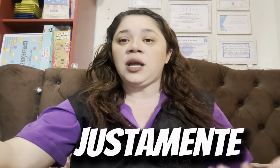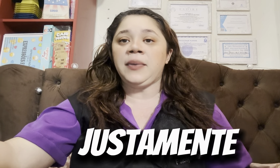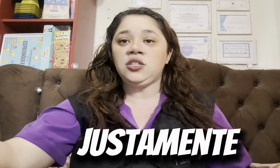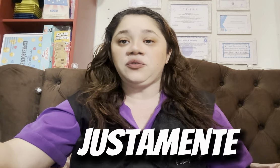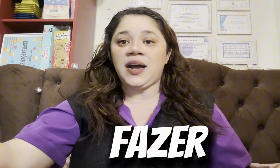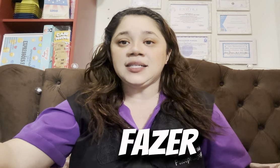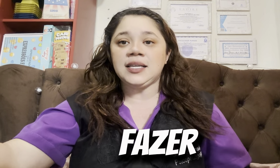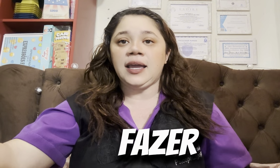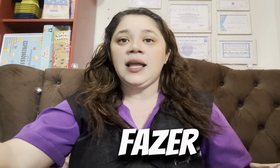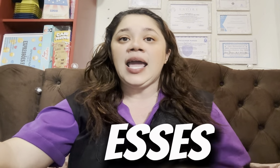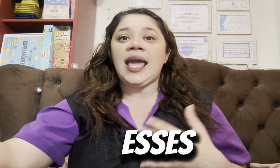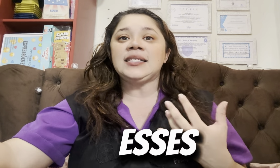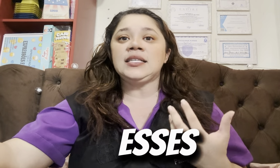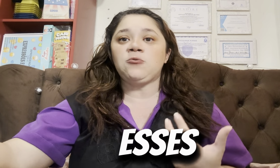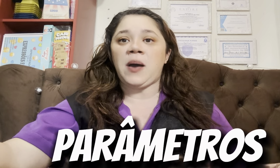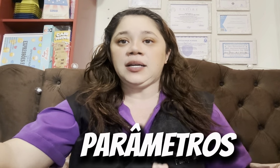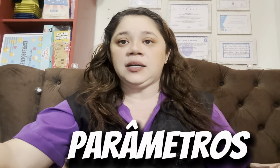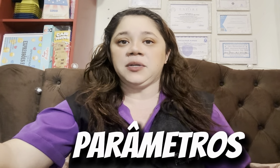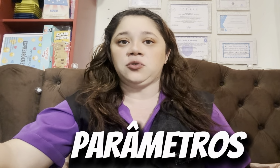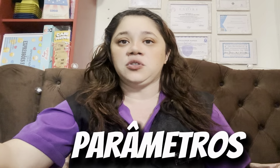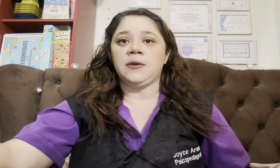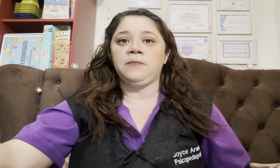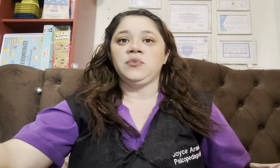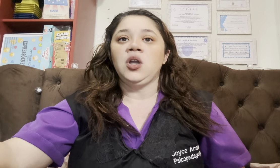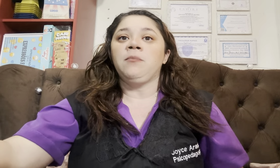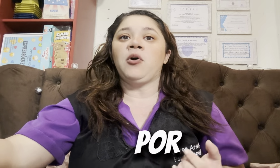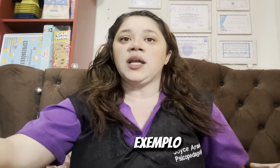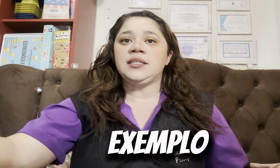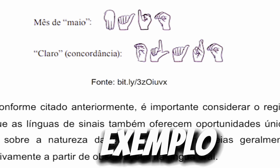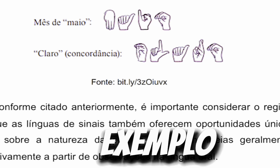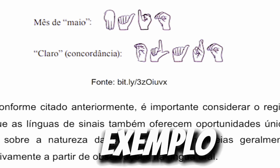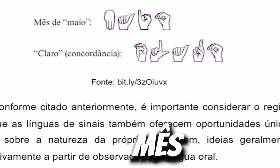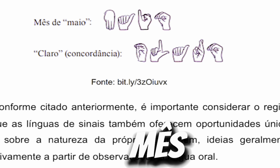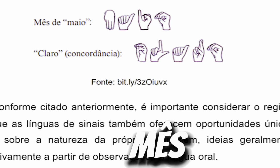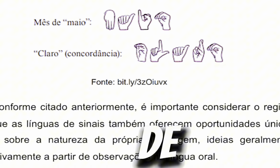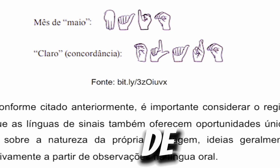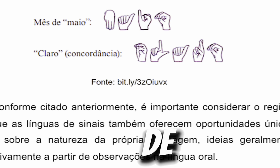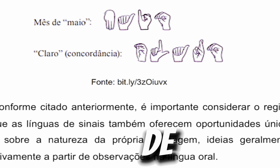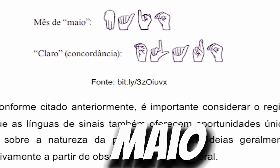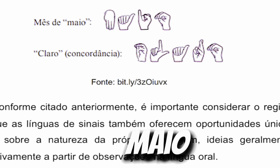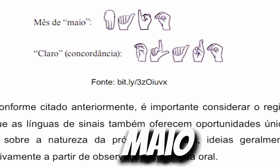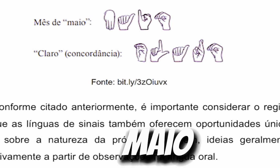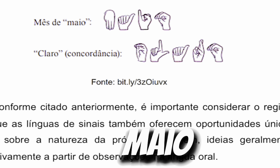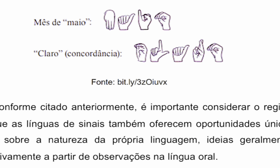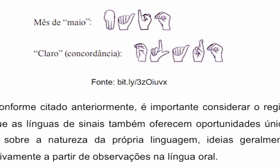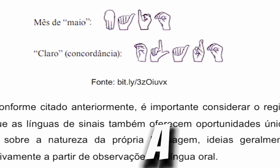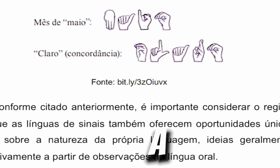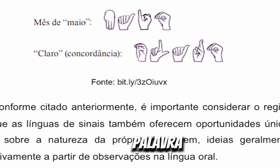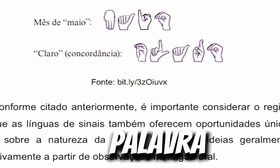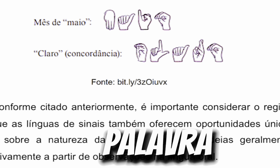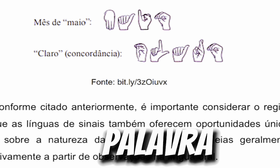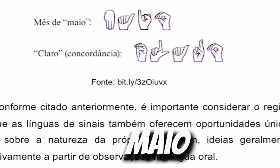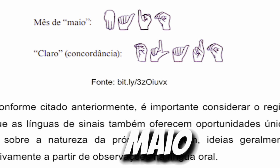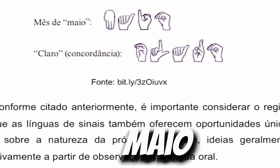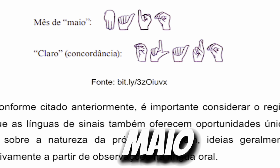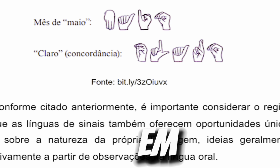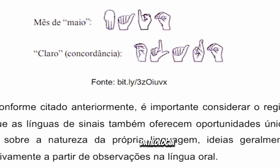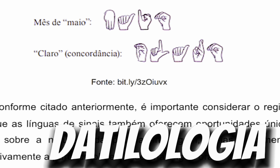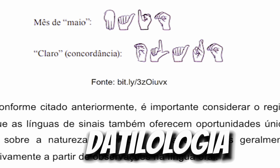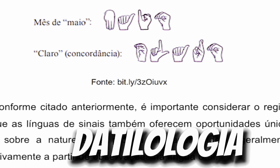justamente fazer esses parâmetros. Por exemplo, mês de maio, a palavra maio em